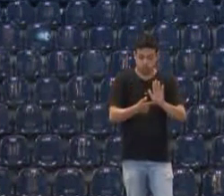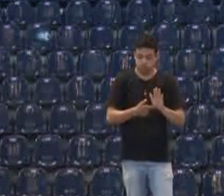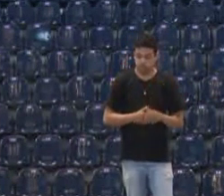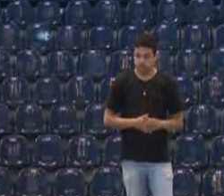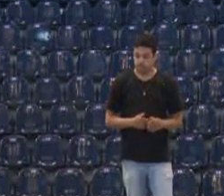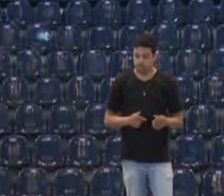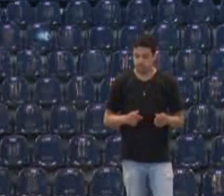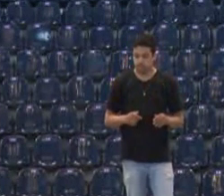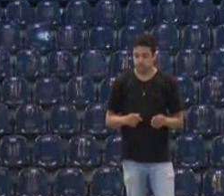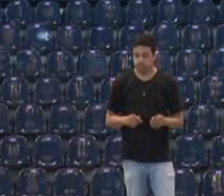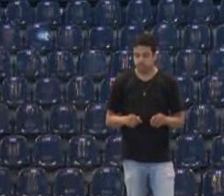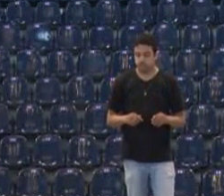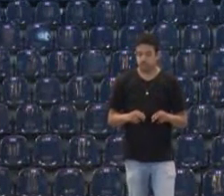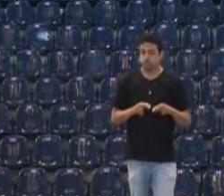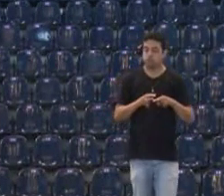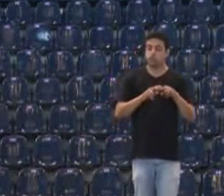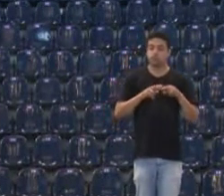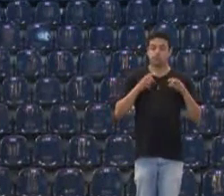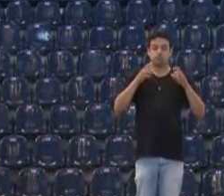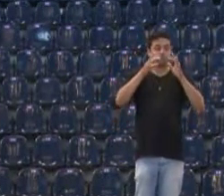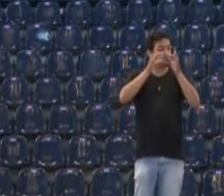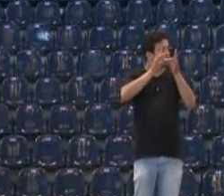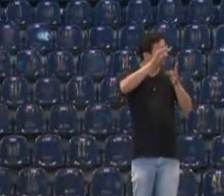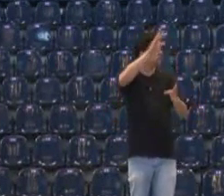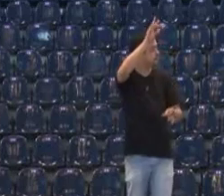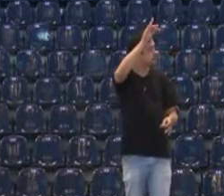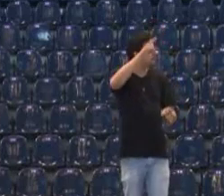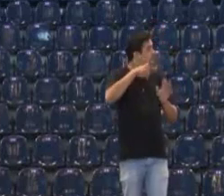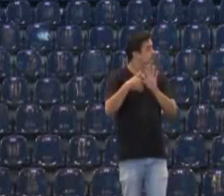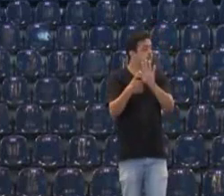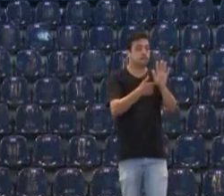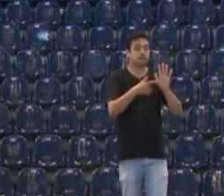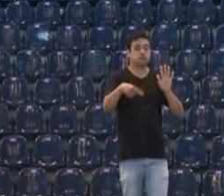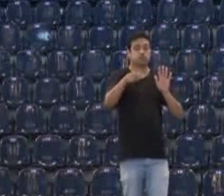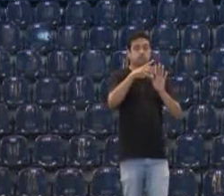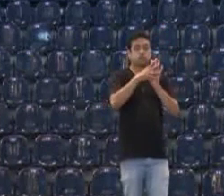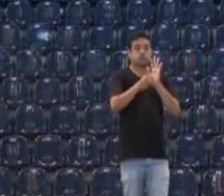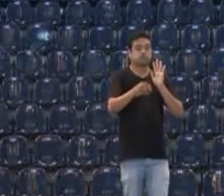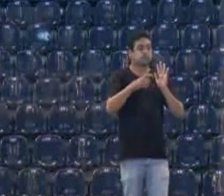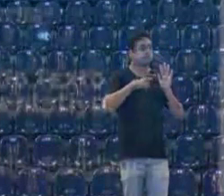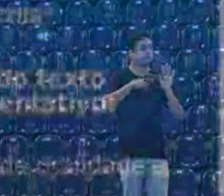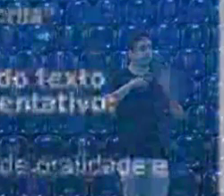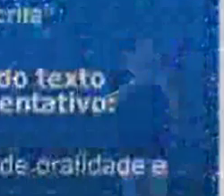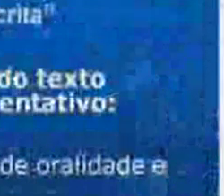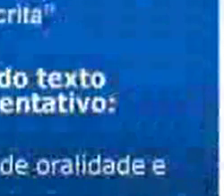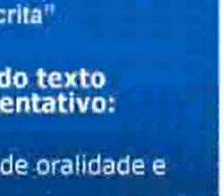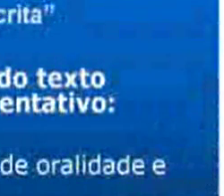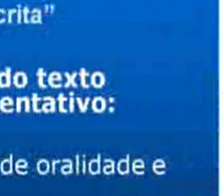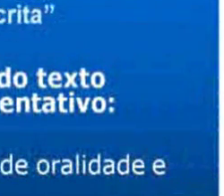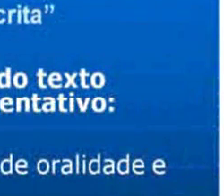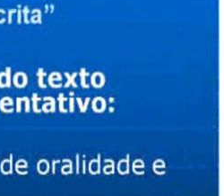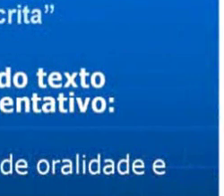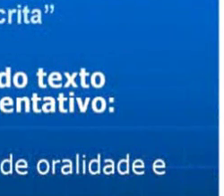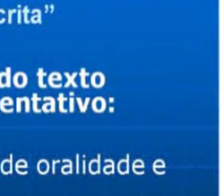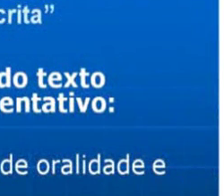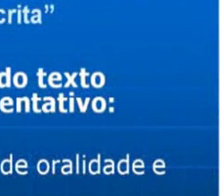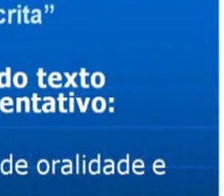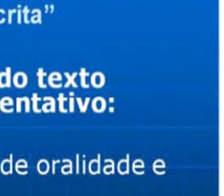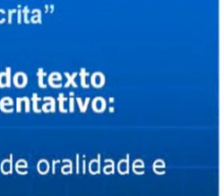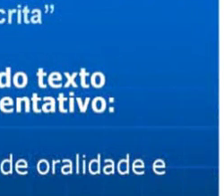aqui detalhar essa matriz de referência que vocês receberam. Tá certo? Começando com a competência